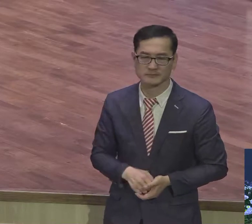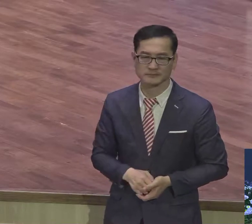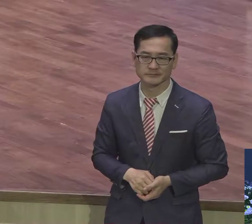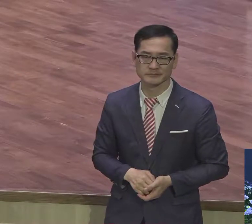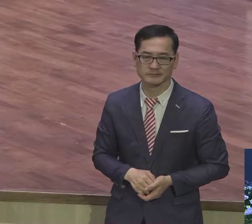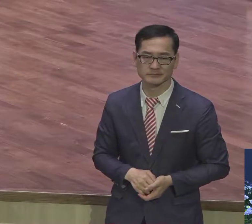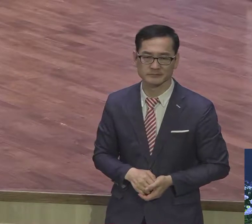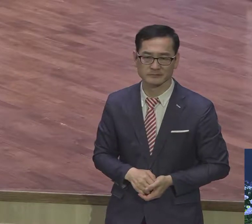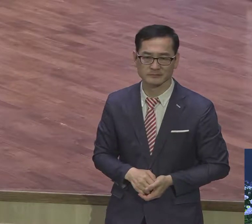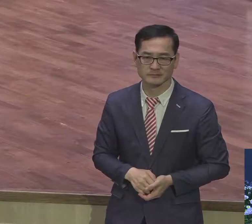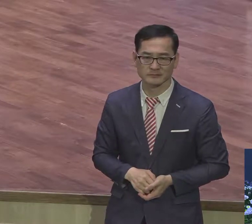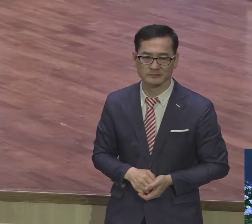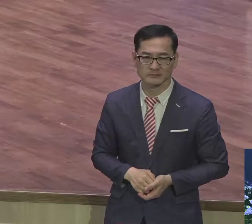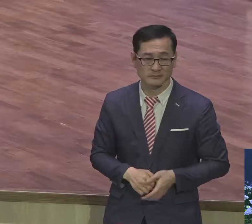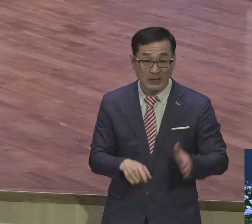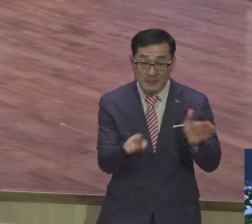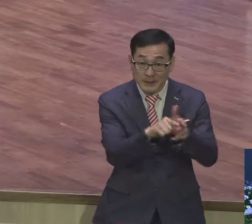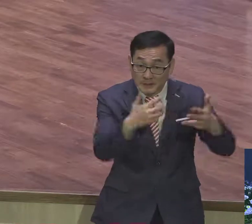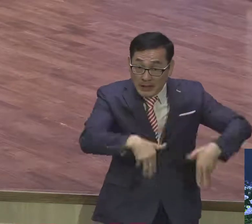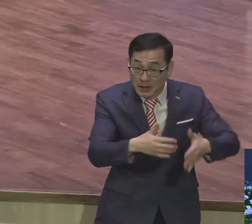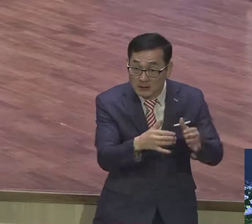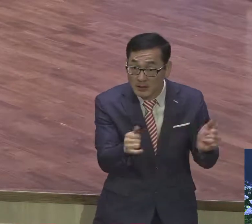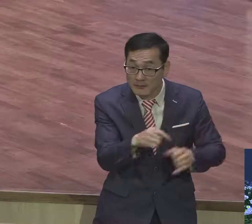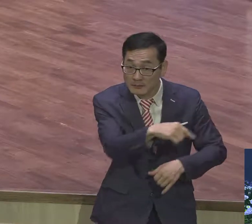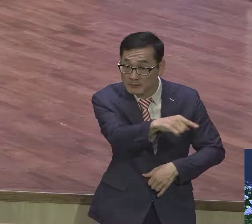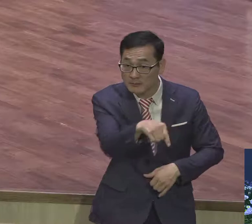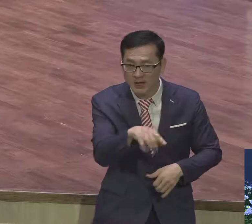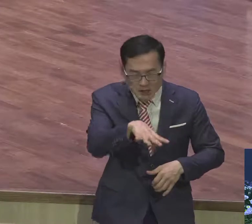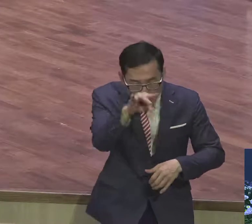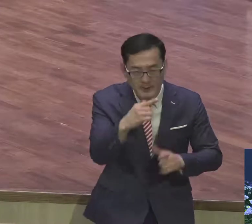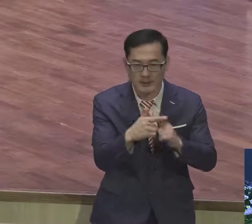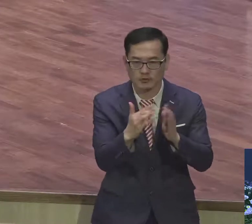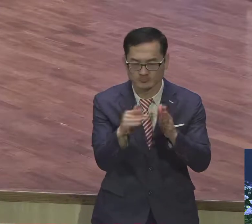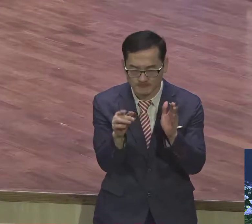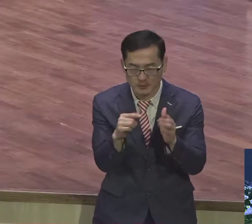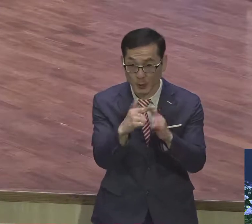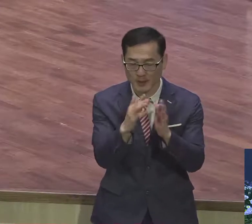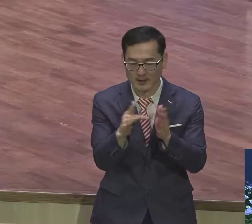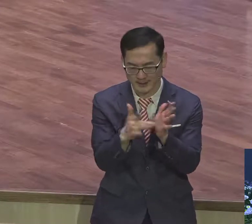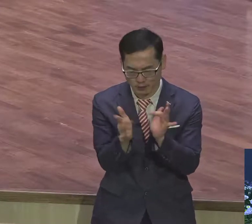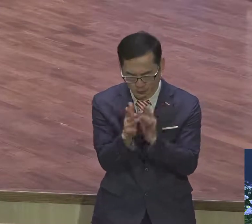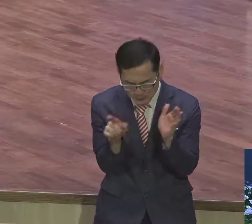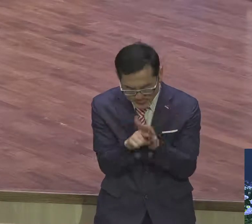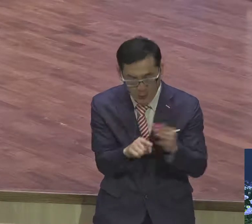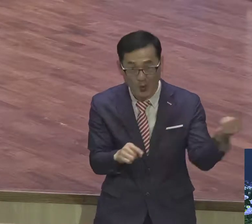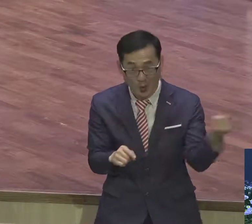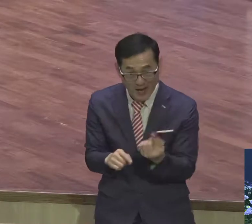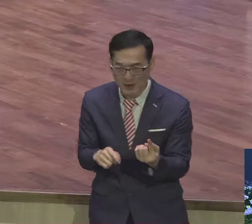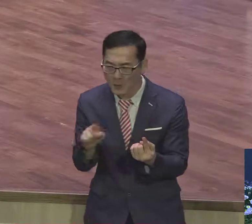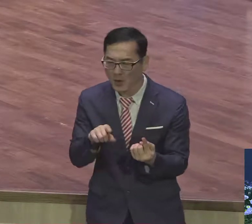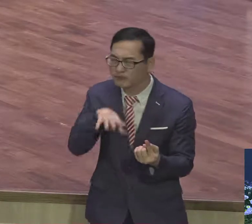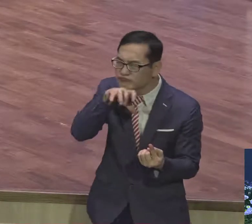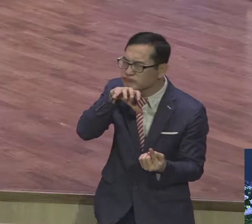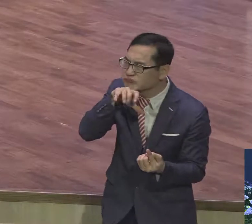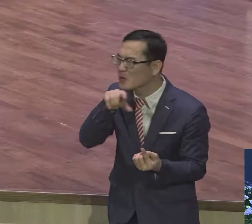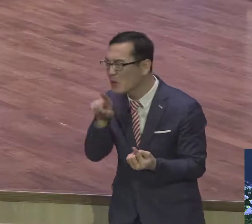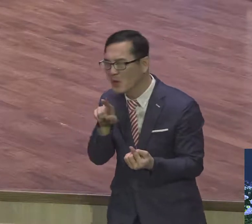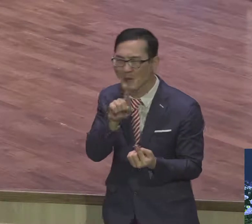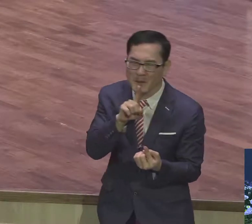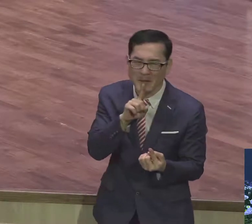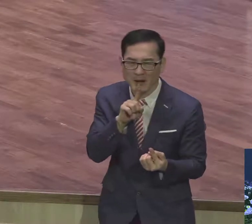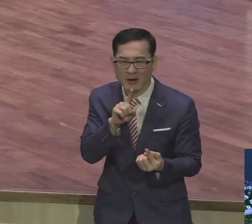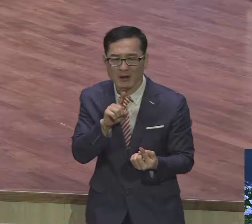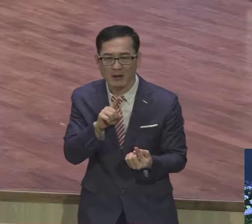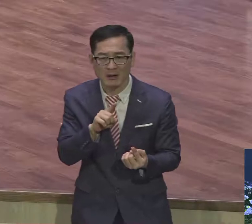약한 것은요 잘못된 게 아니잖아요 초신자가 와서 이런저런 불평하는 거 잘못된 거 아니에요 자기 순위에서 하는 말이에요